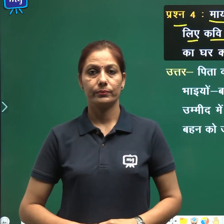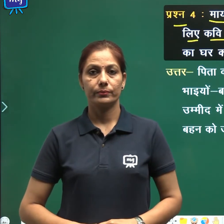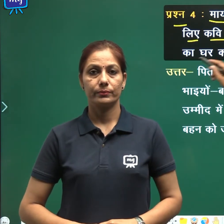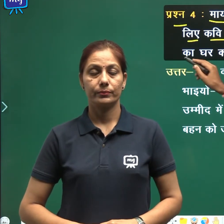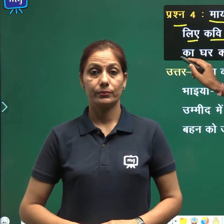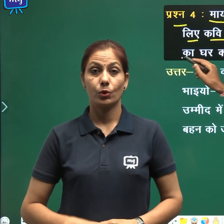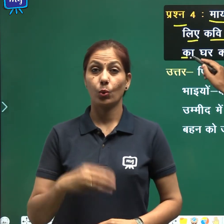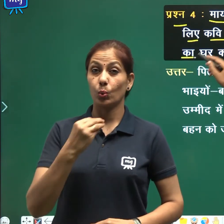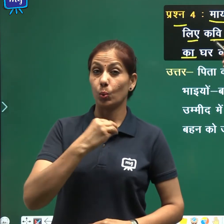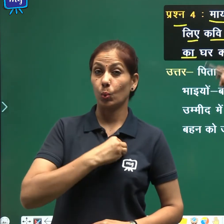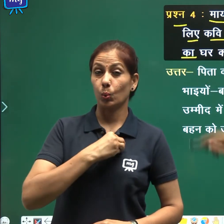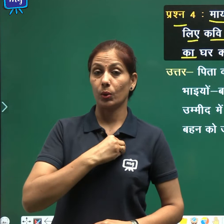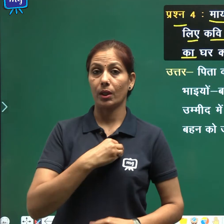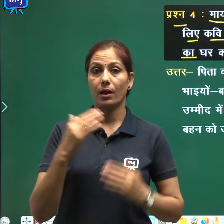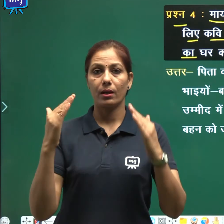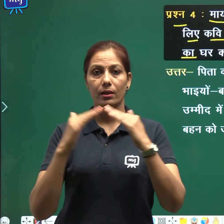परिताप का घर